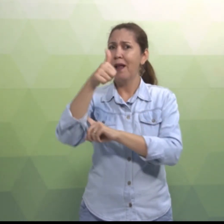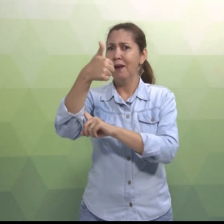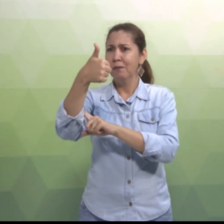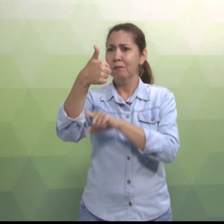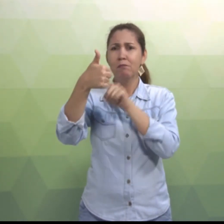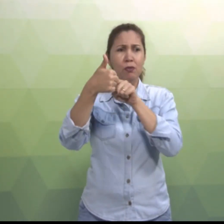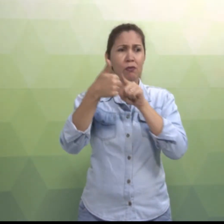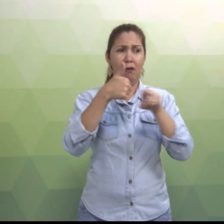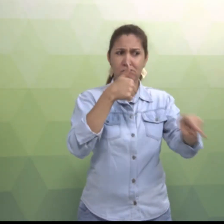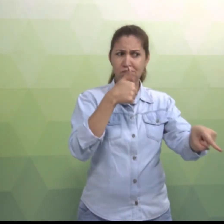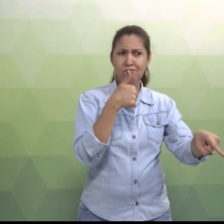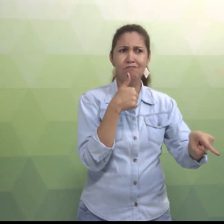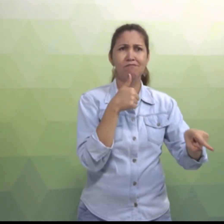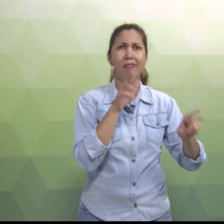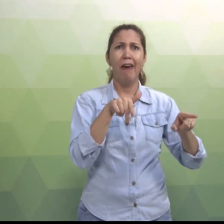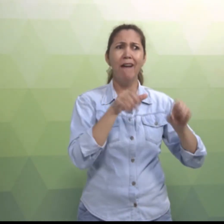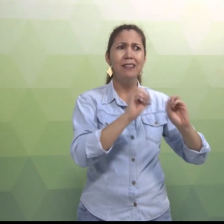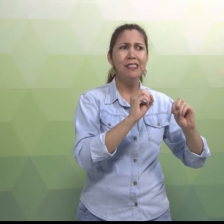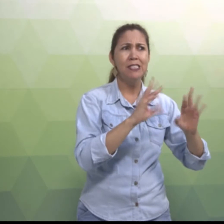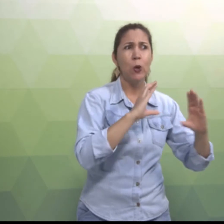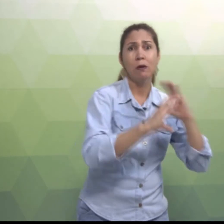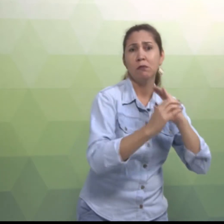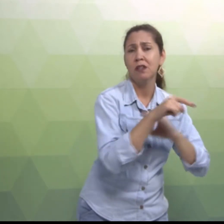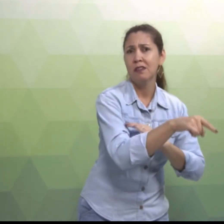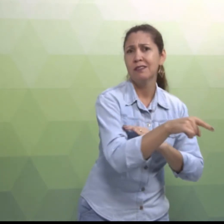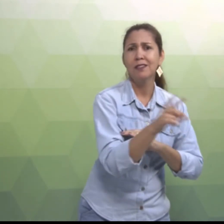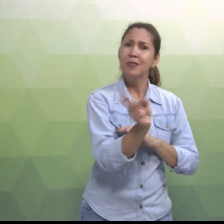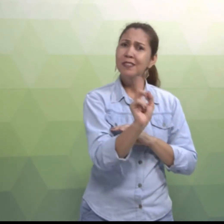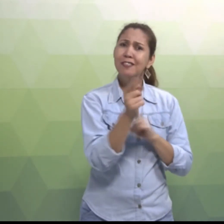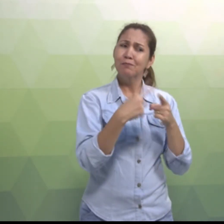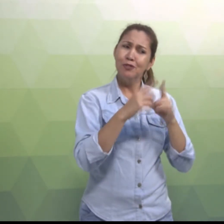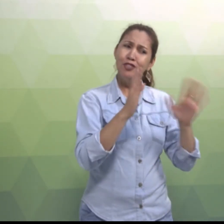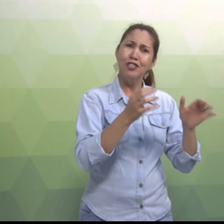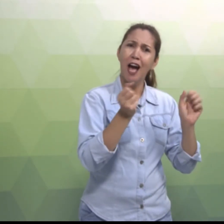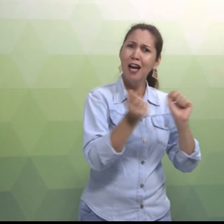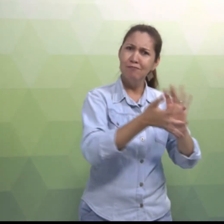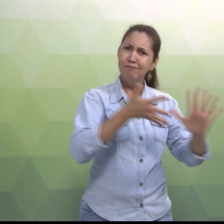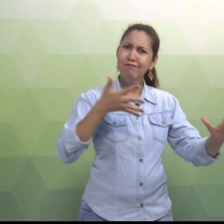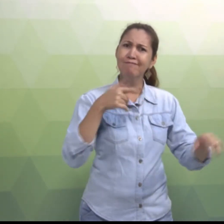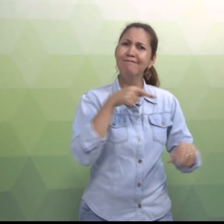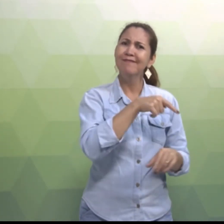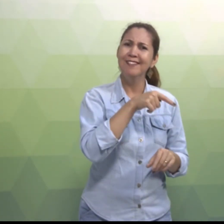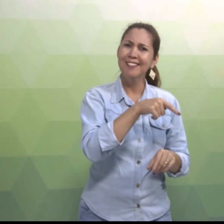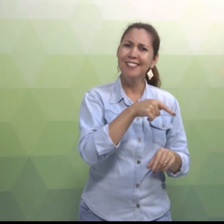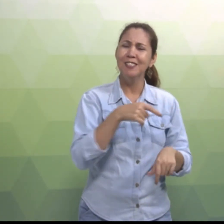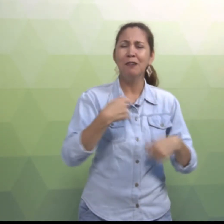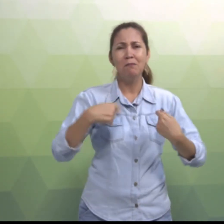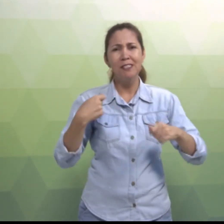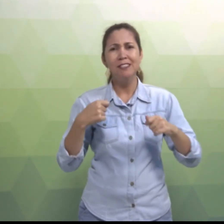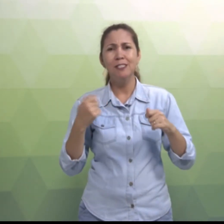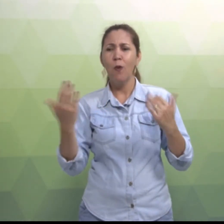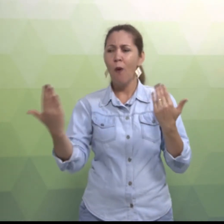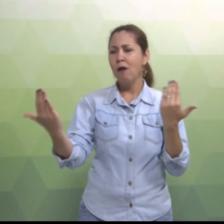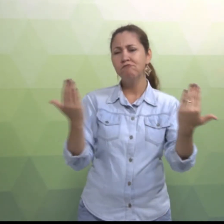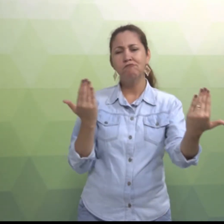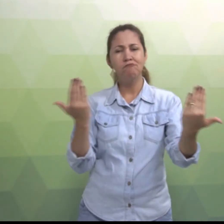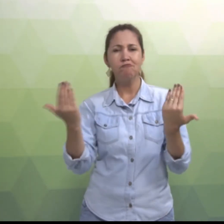avançado? Então, eu ensino da L1 para esse surdo, mas é só para comunicar? E se esse surdo já for fluente em